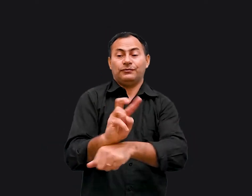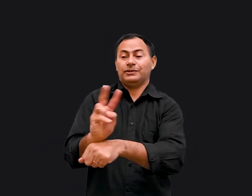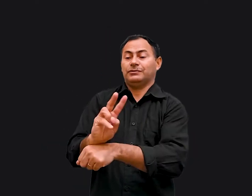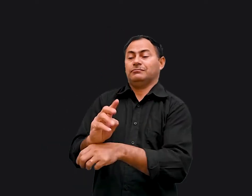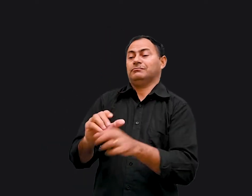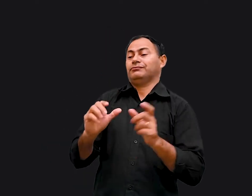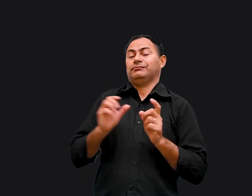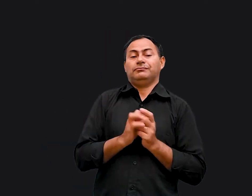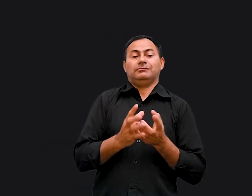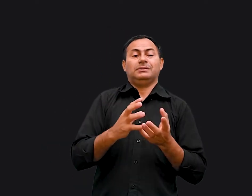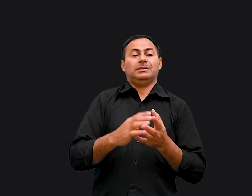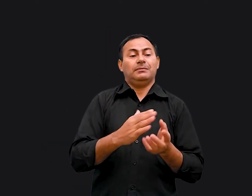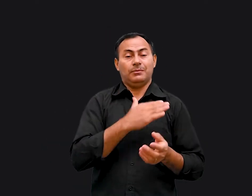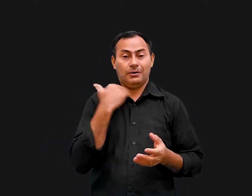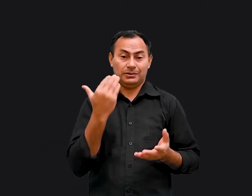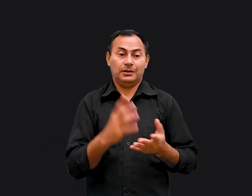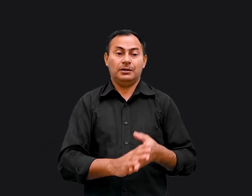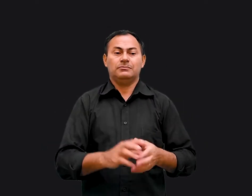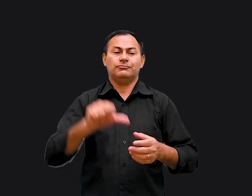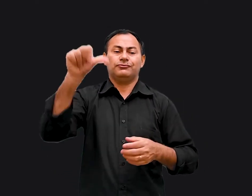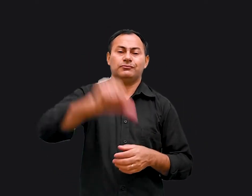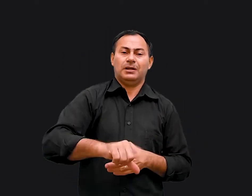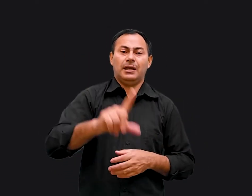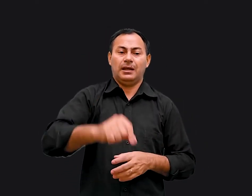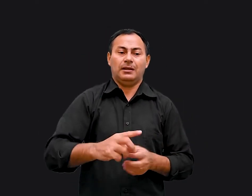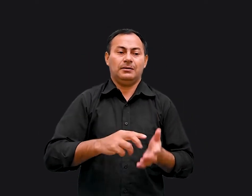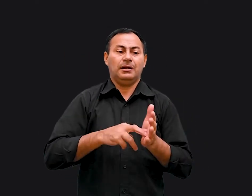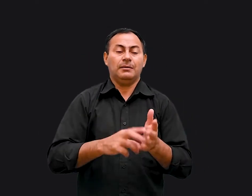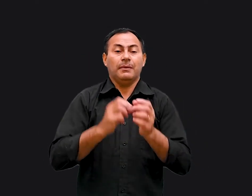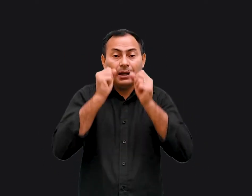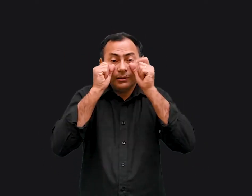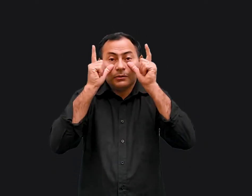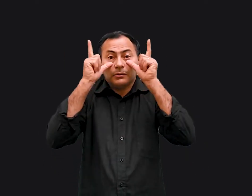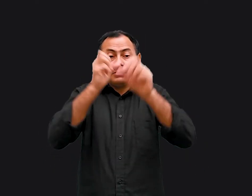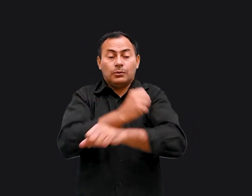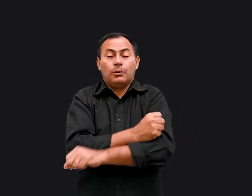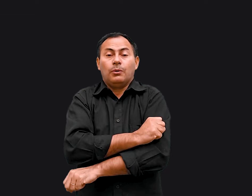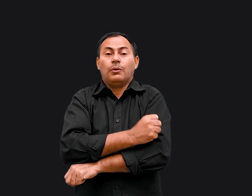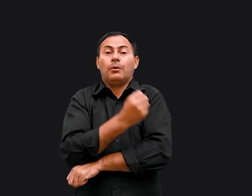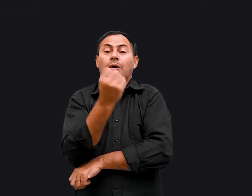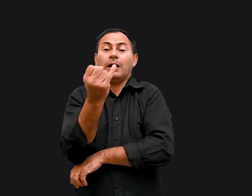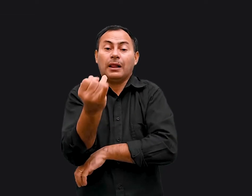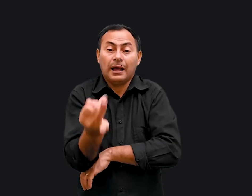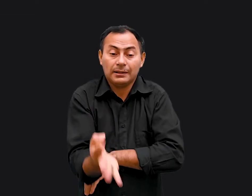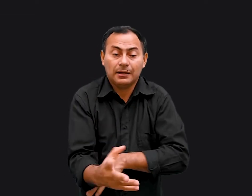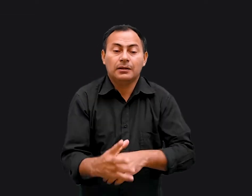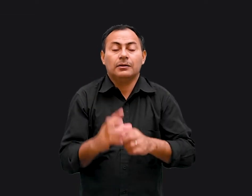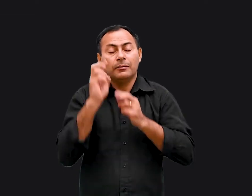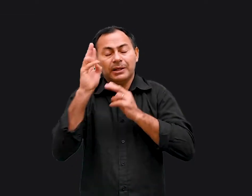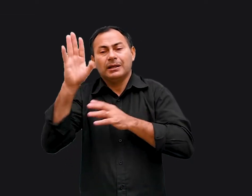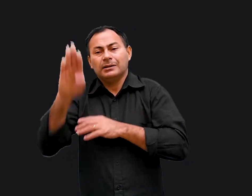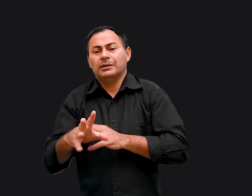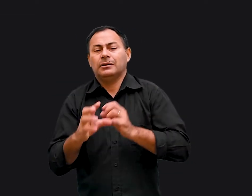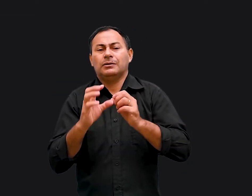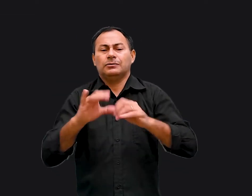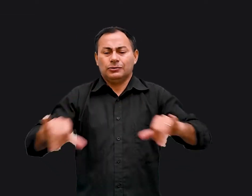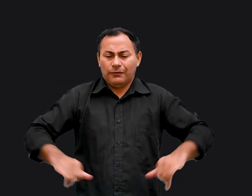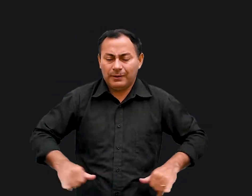a sentinela. Inútil vos será levantar de madrugada, repousar tarde, comer o pão de dores. Aqui está